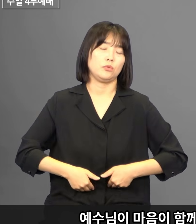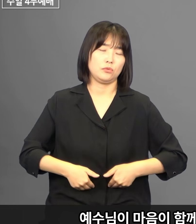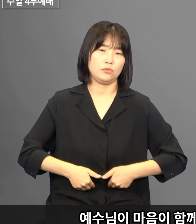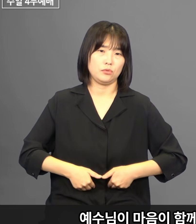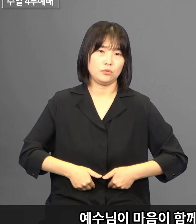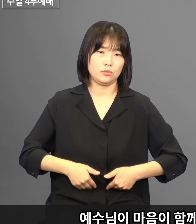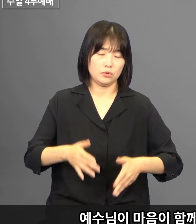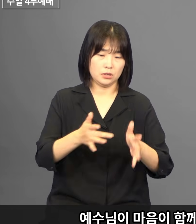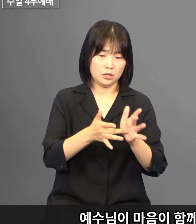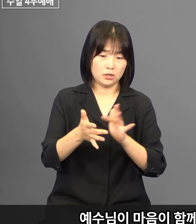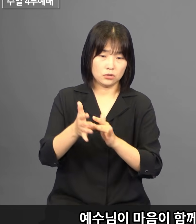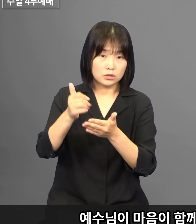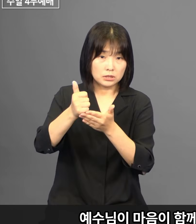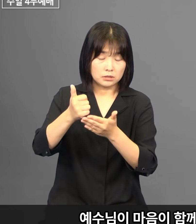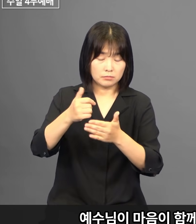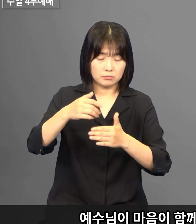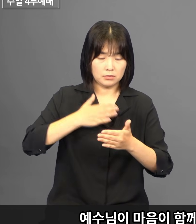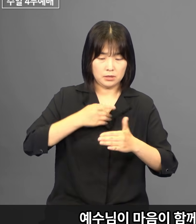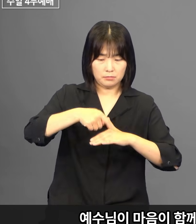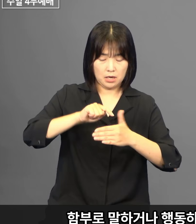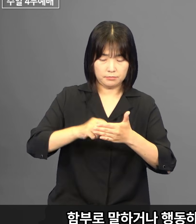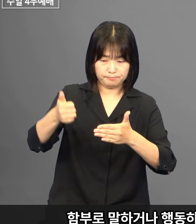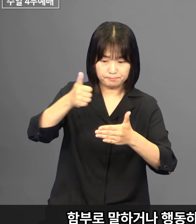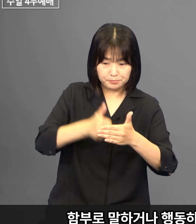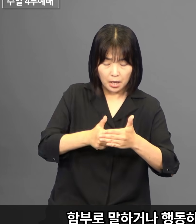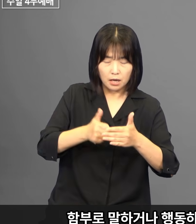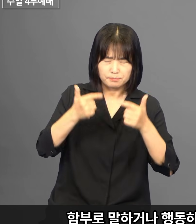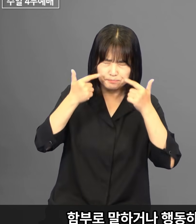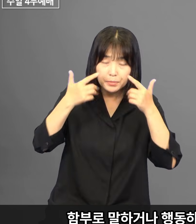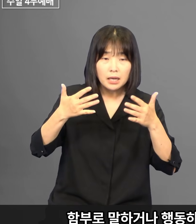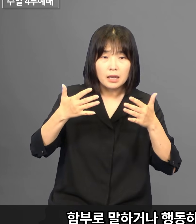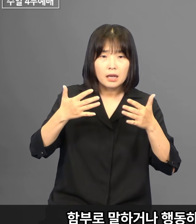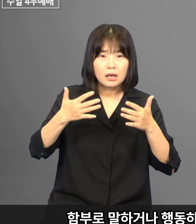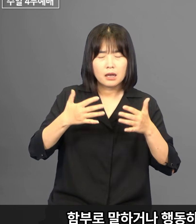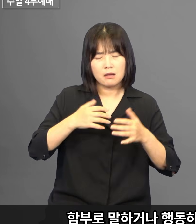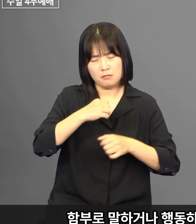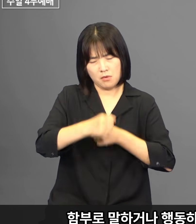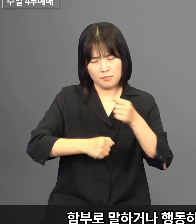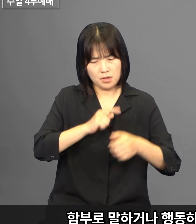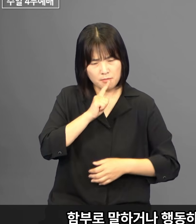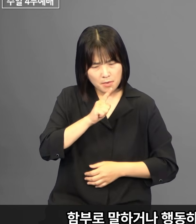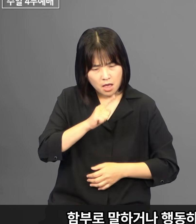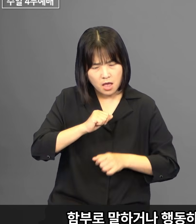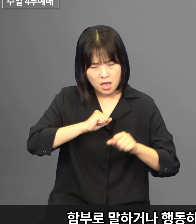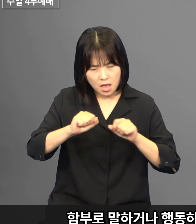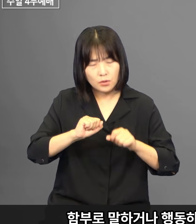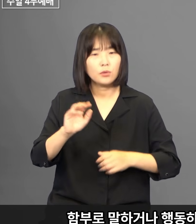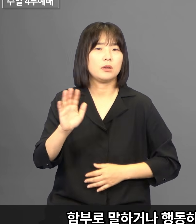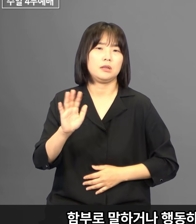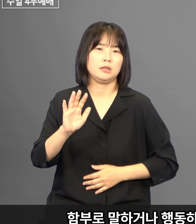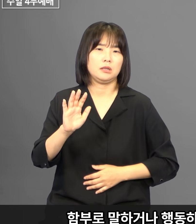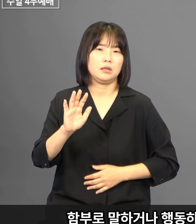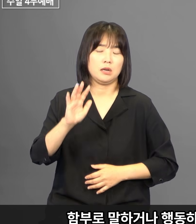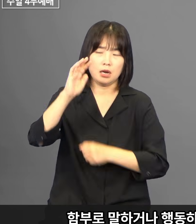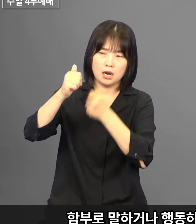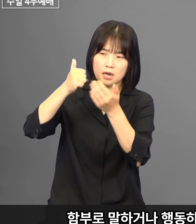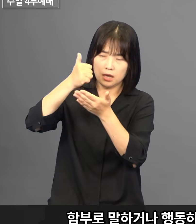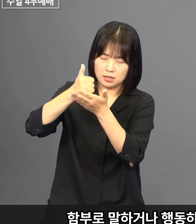마음에 함께 계심이 너무 분명하기 때문에 함부로 말하거나 행동하지 않는 하나님을 경외하는